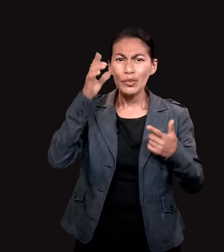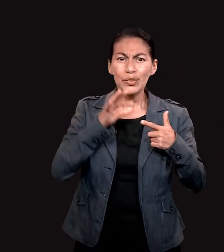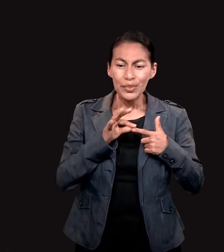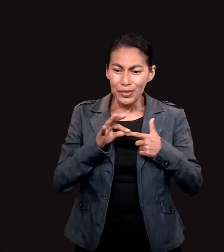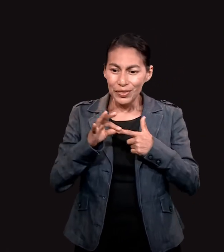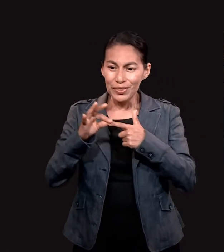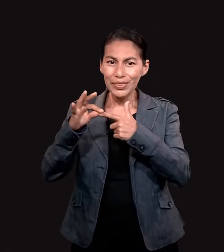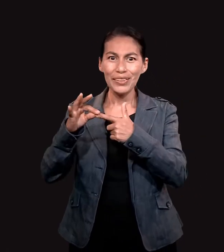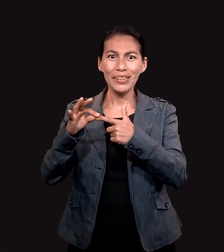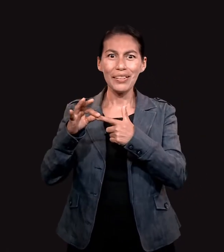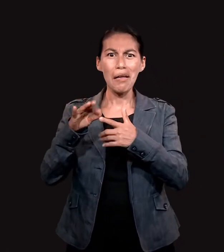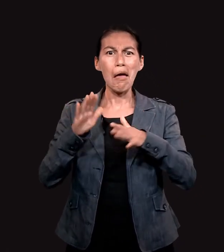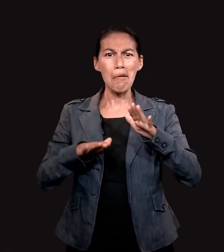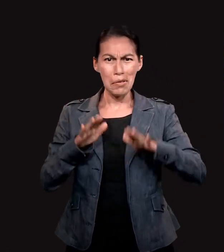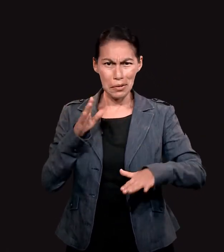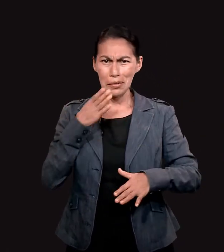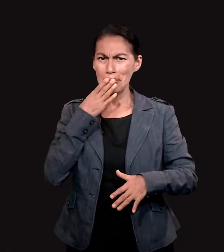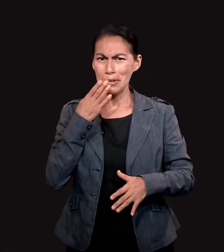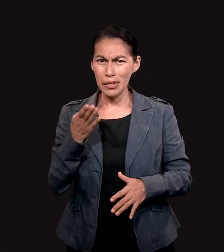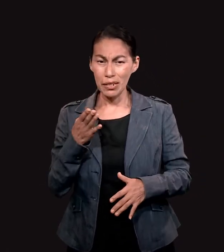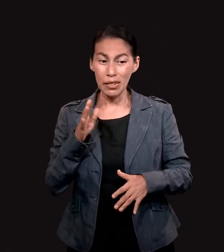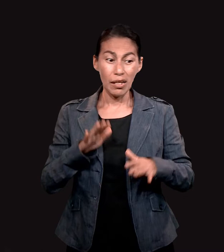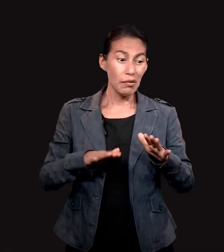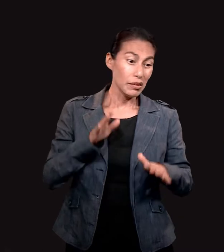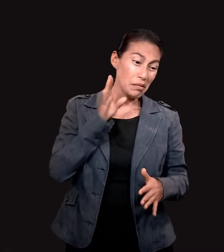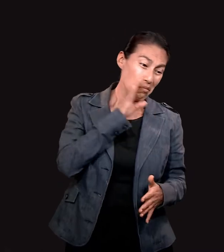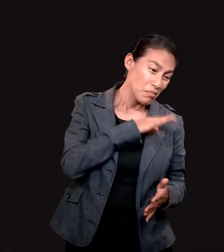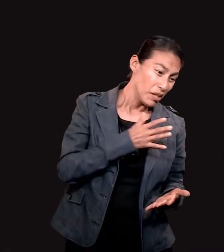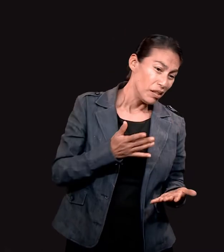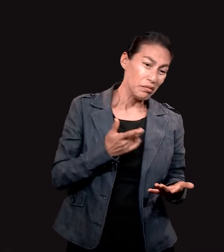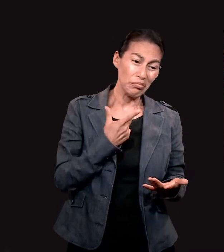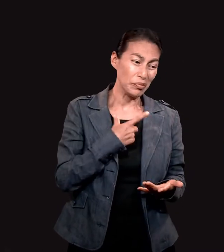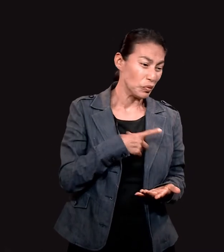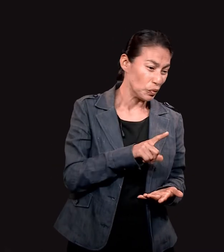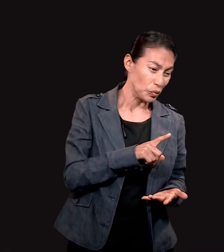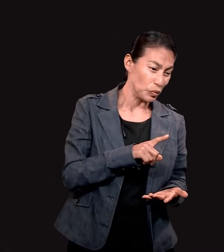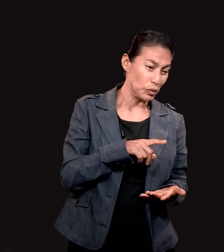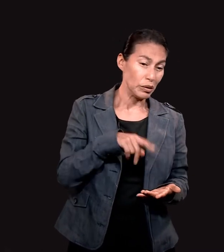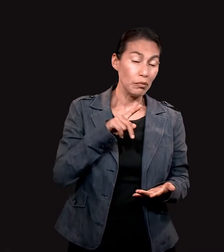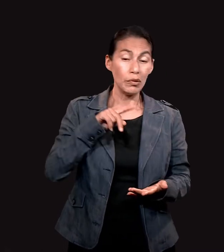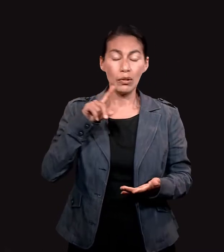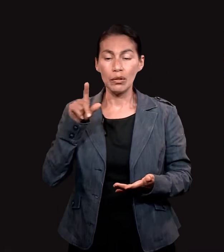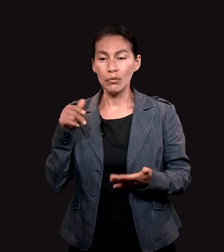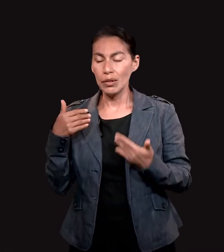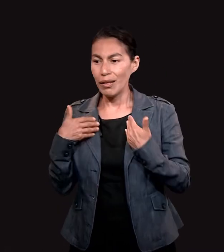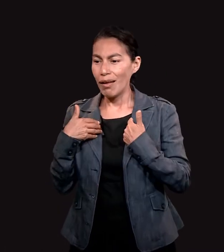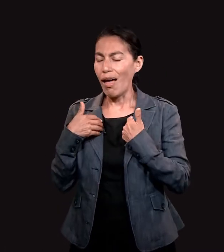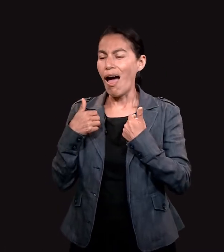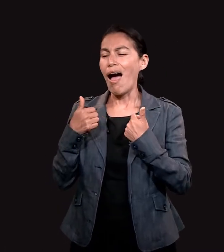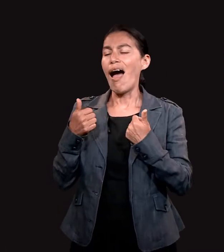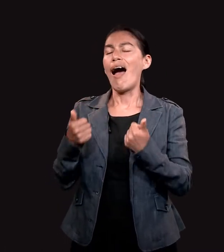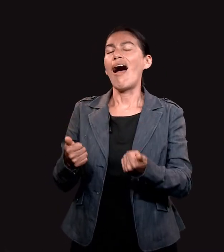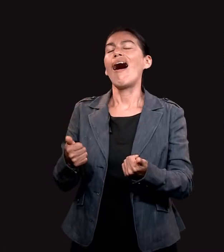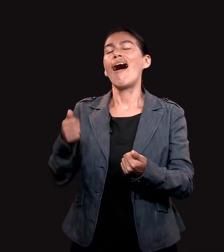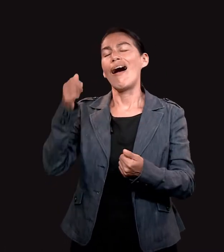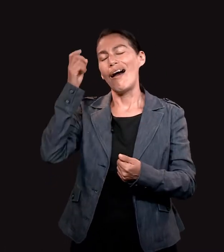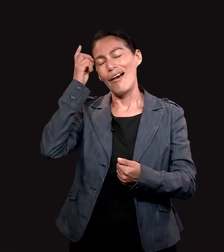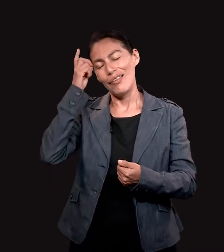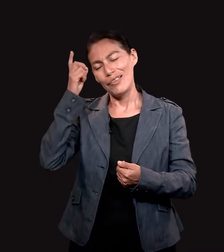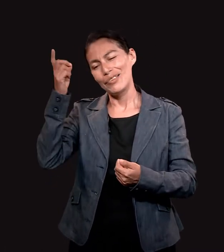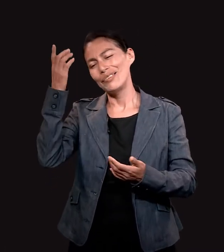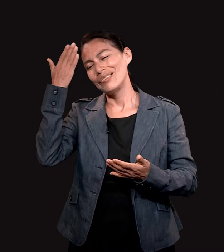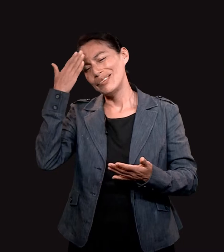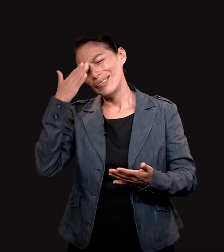produce incomodidad, pero a la larga logramos comprobar que los caminos de Dios y los pensamientos de